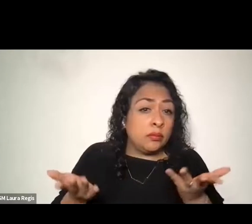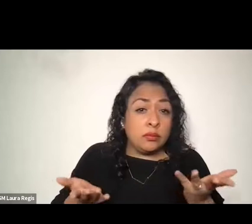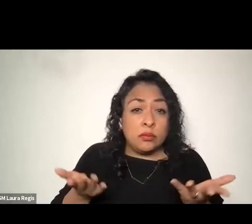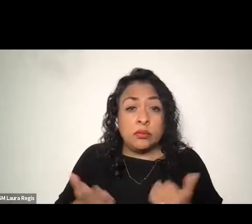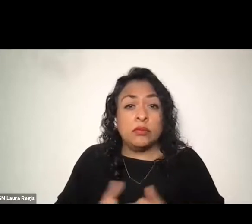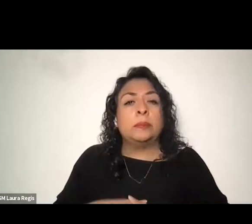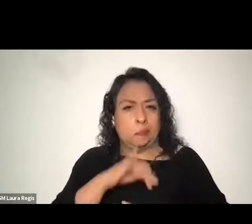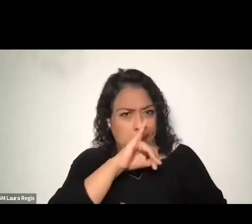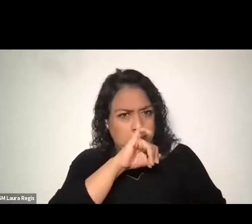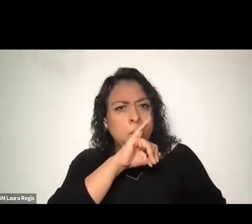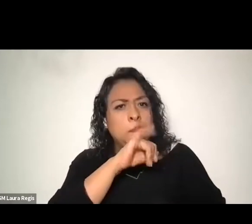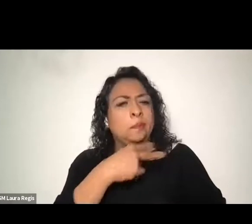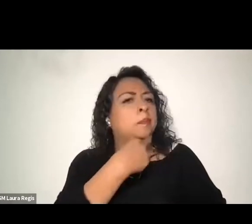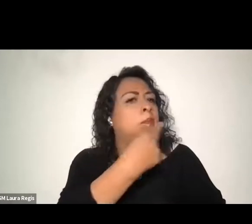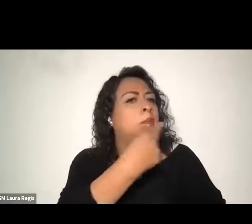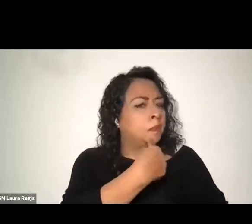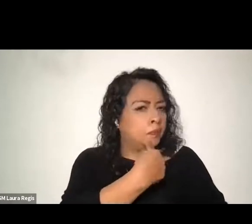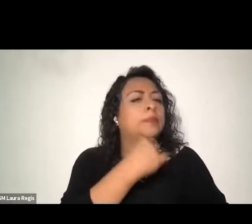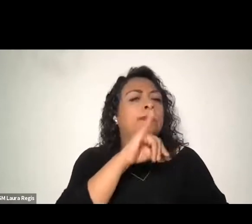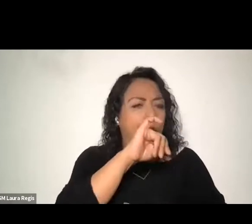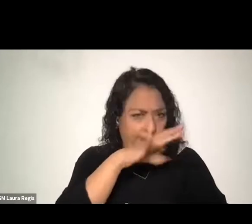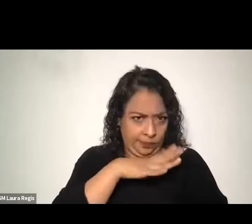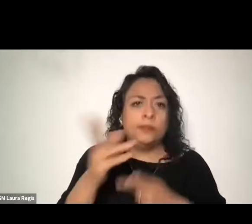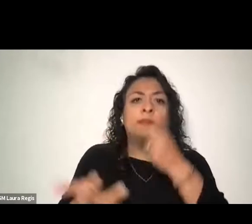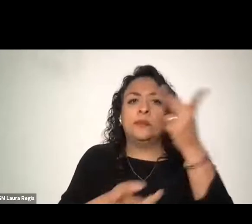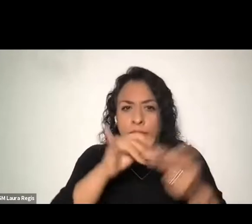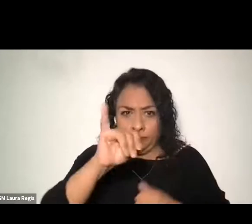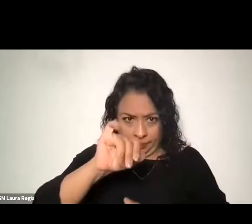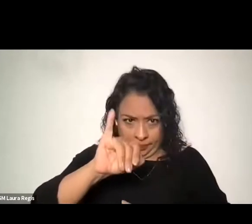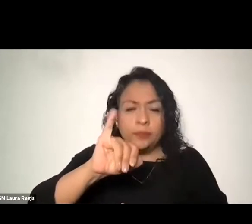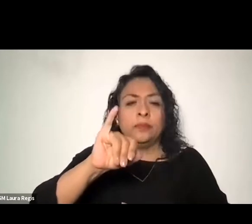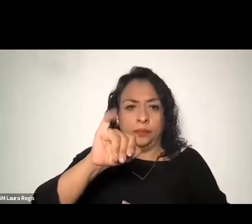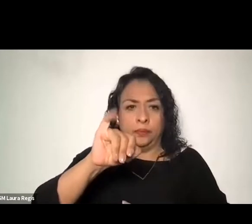Sí, Ricardo, bueno, tenemos algunas preguntas.